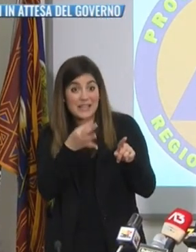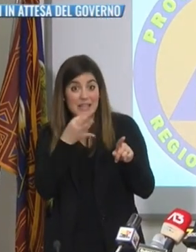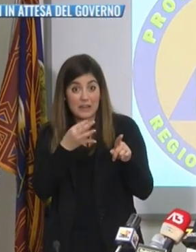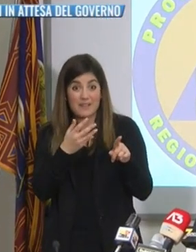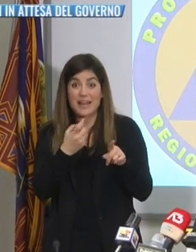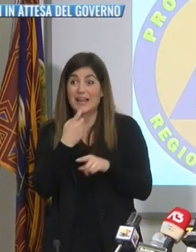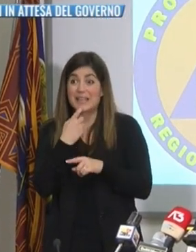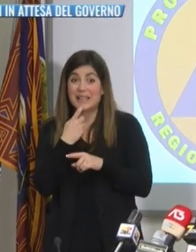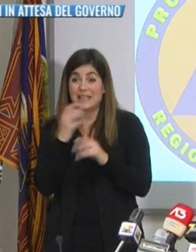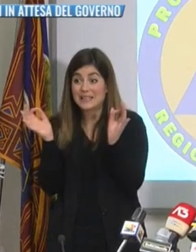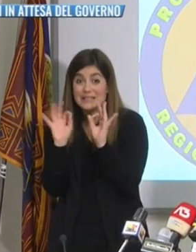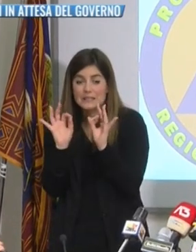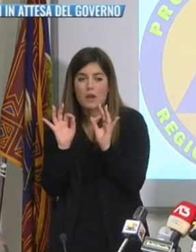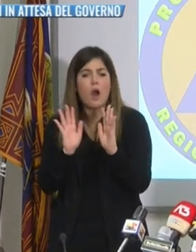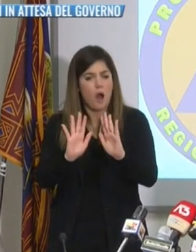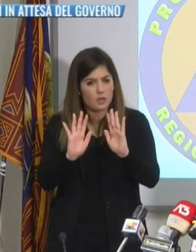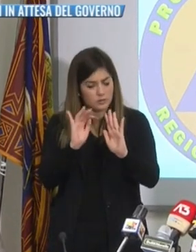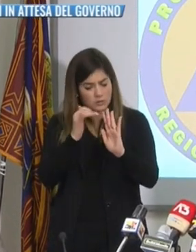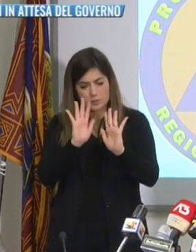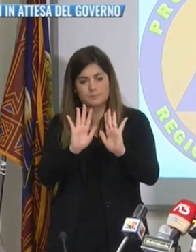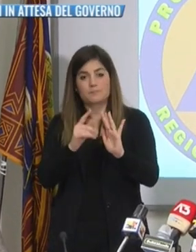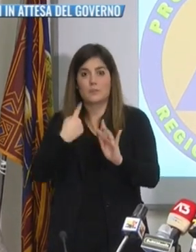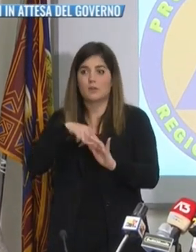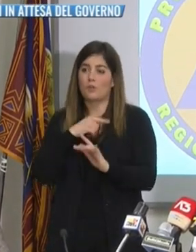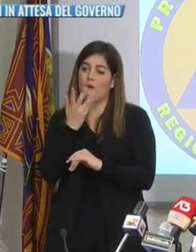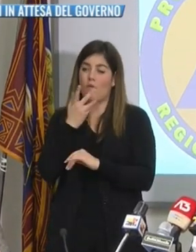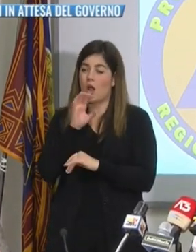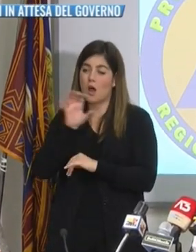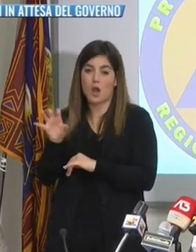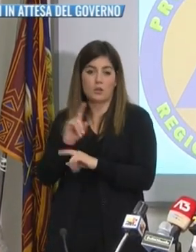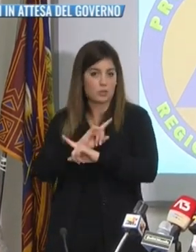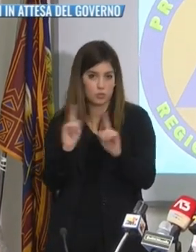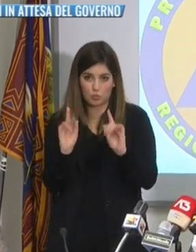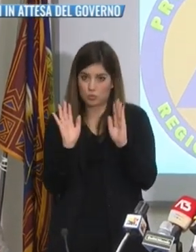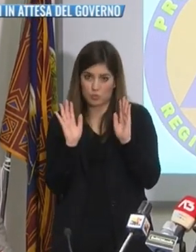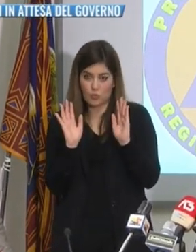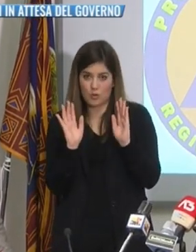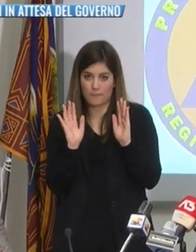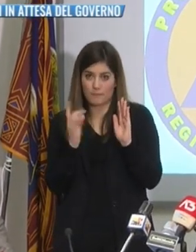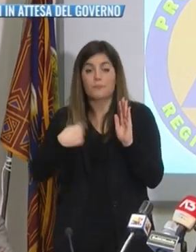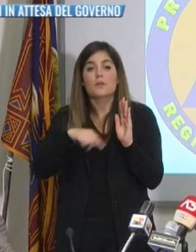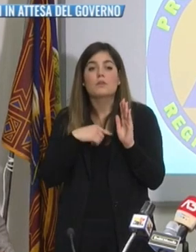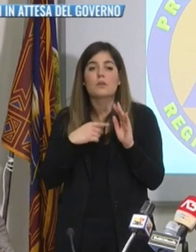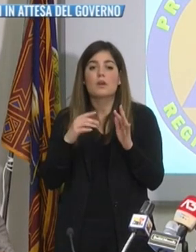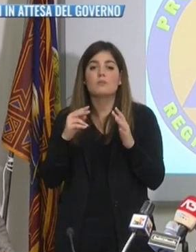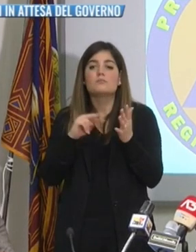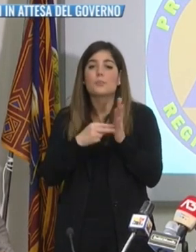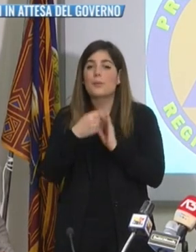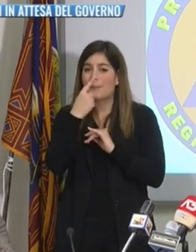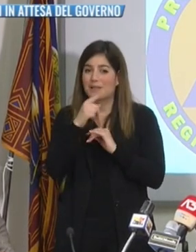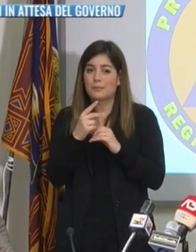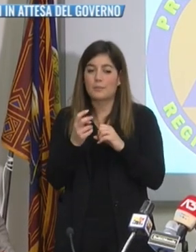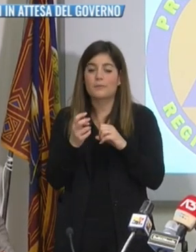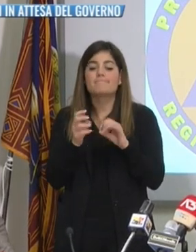Guardate, non criminalizziamo nessuno, okay. Alla fine faremo una contabilità quando non avremo più il problema del virus. E le carte sono carte